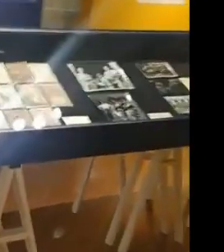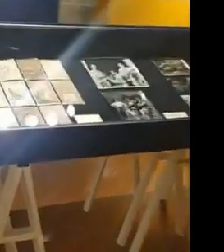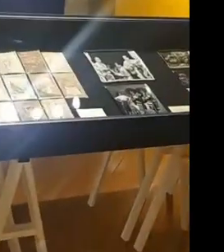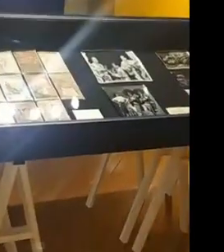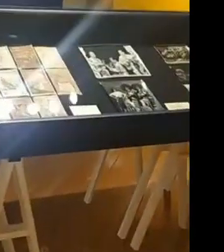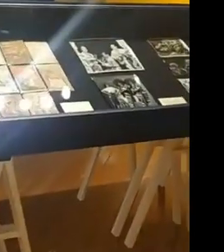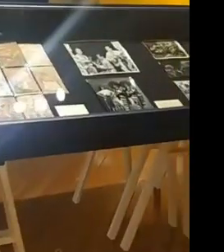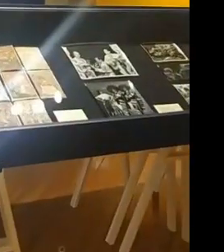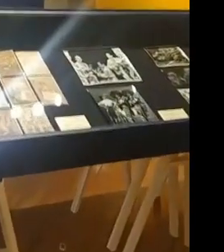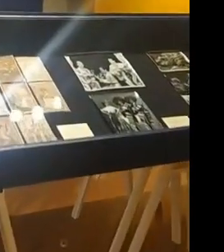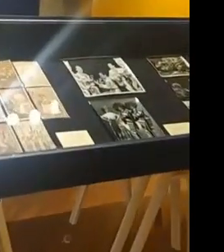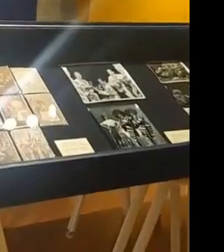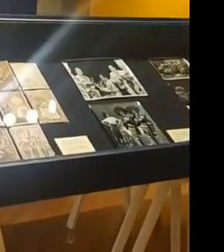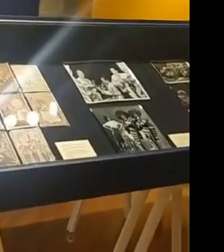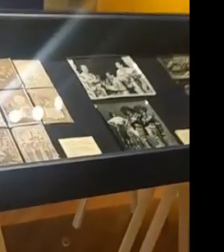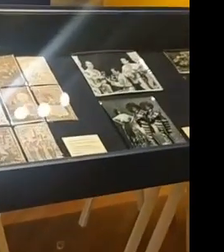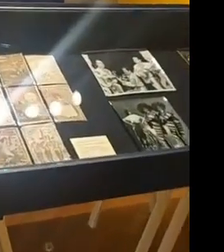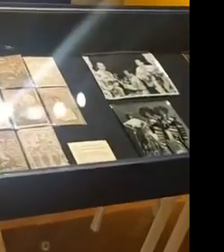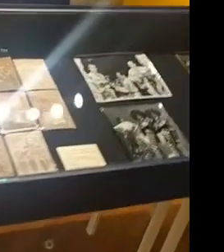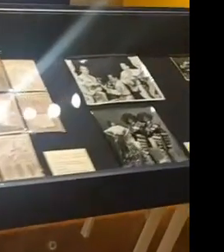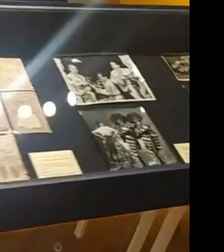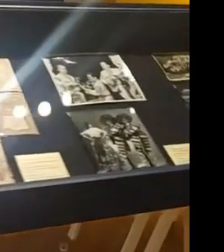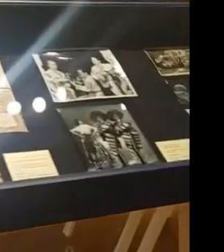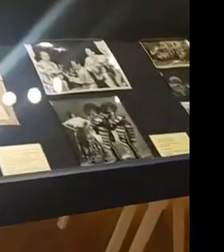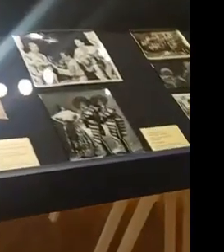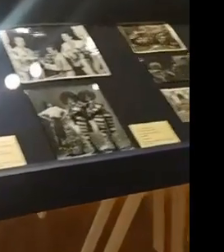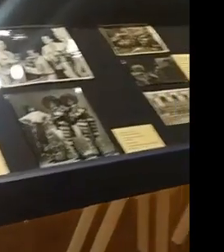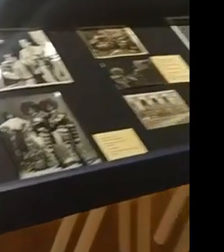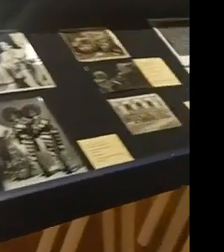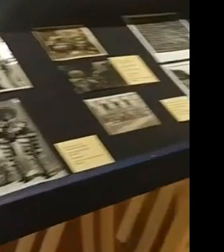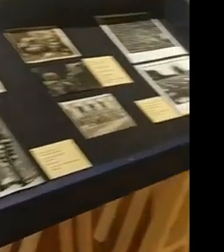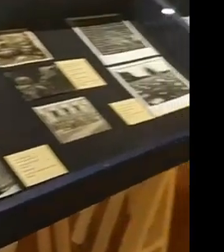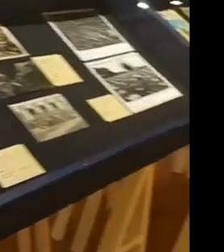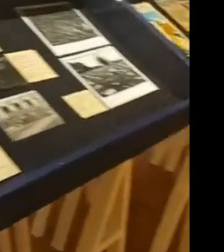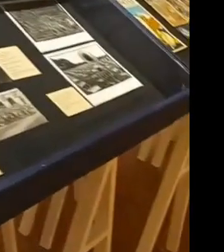De este lado, de este lado. Me atravieso por acá.